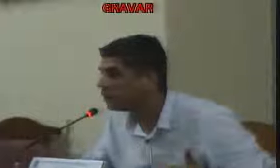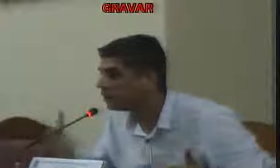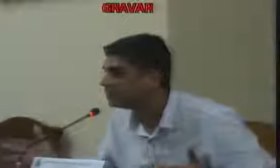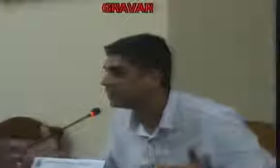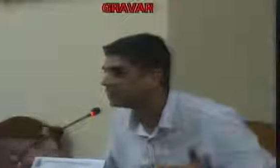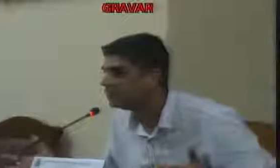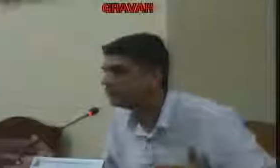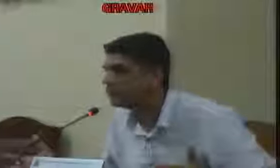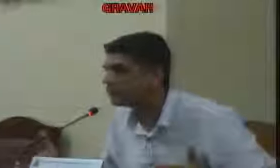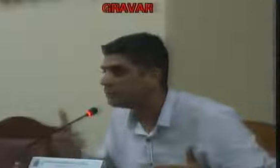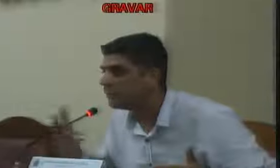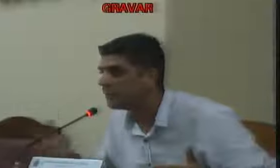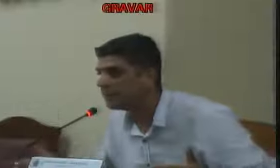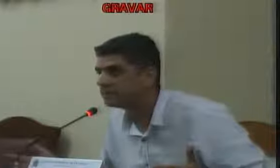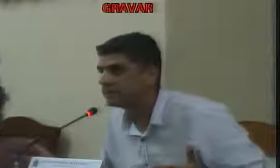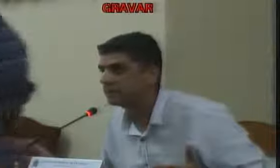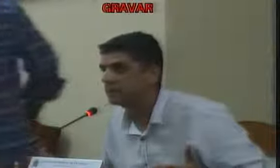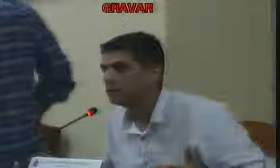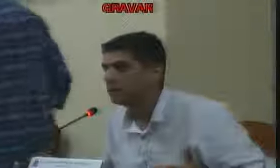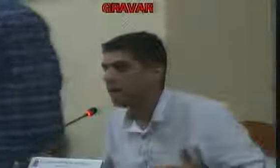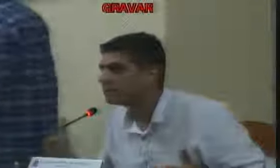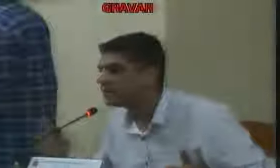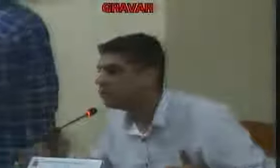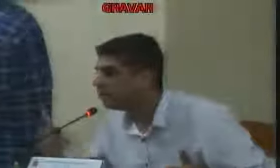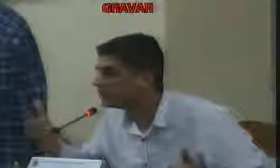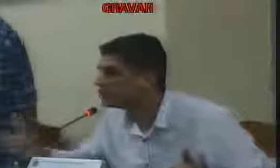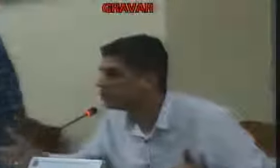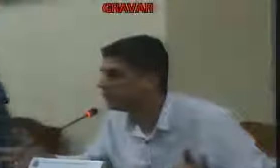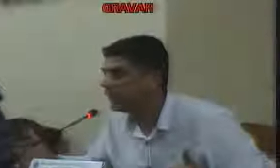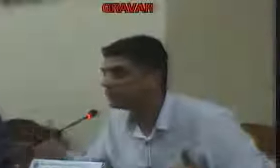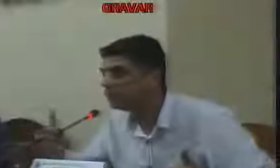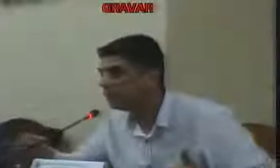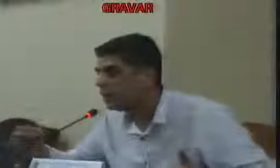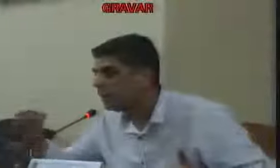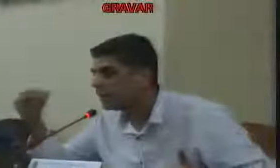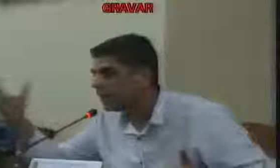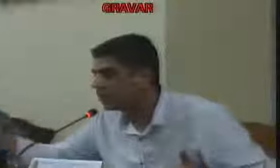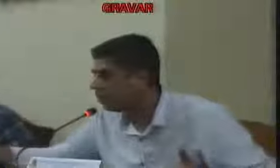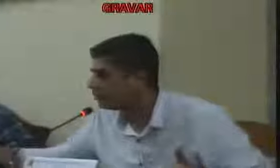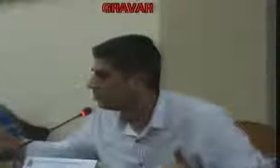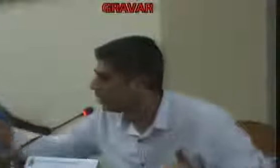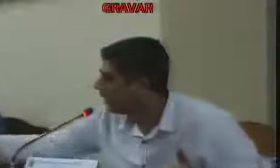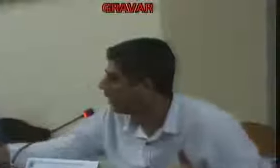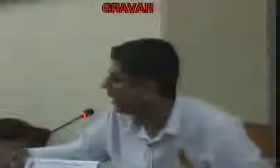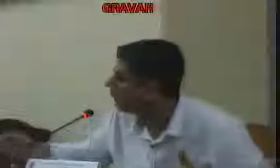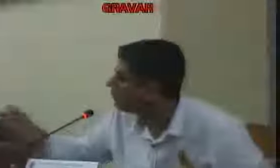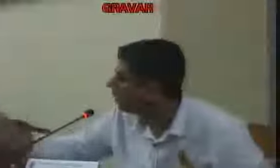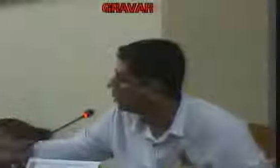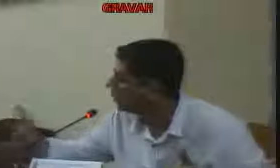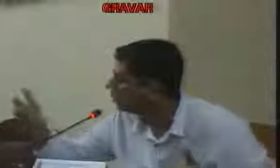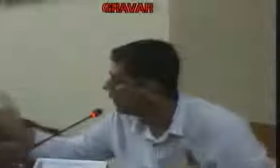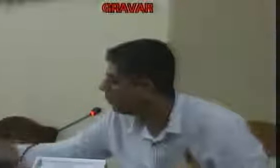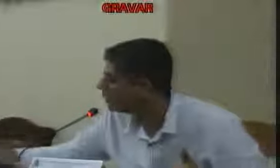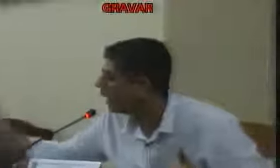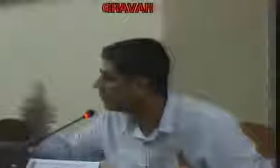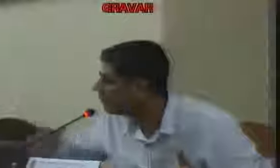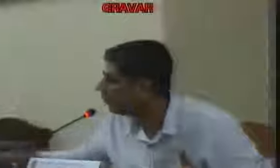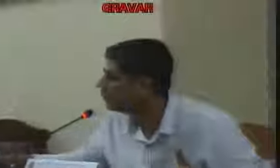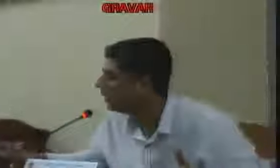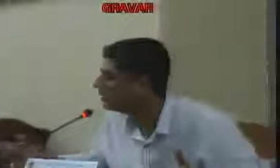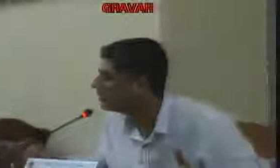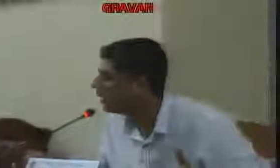falta organização, transparência, ação positiva, ação pedagógica de chegar lá primeiro para poder abordar